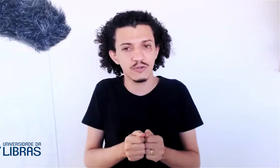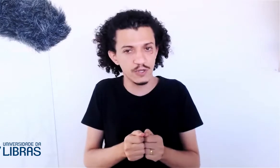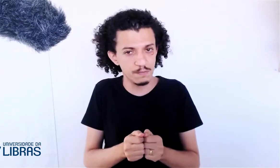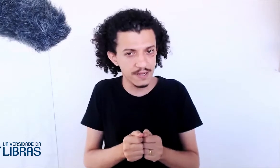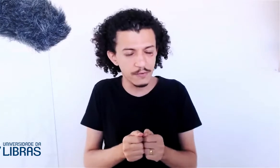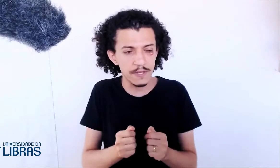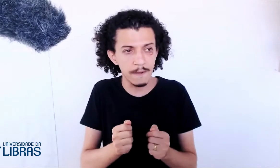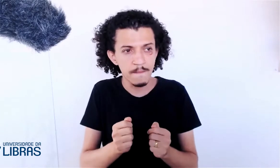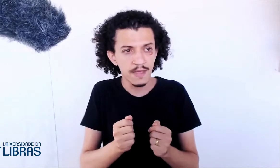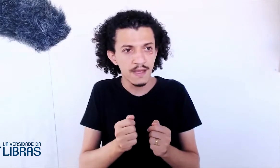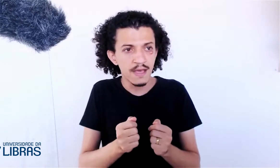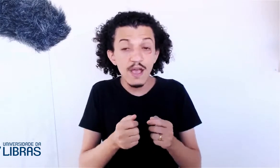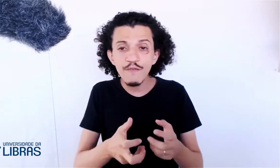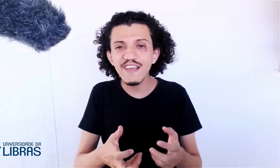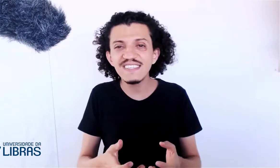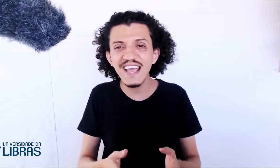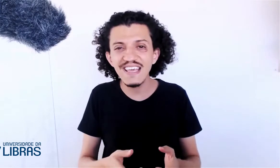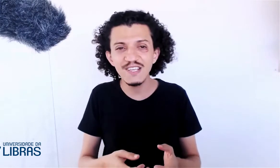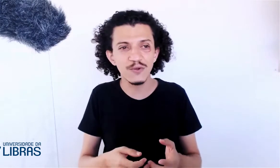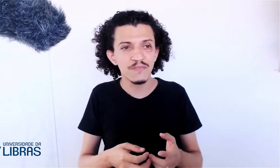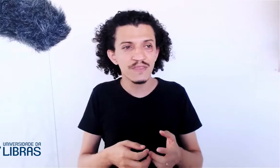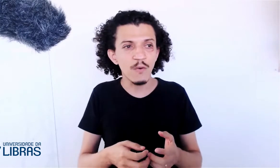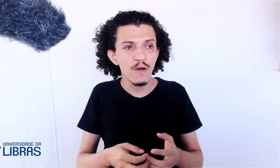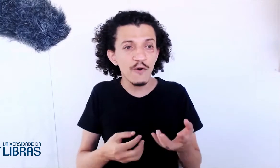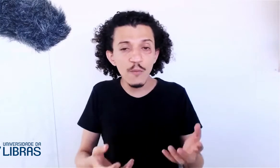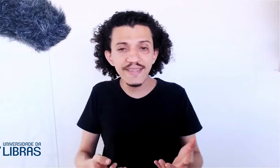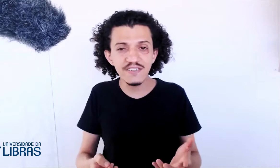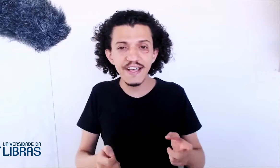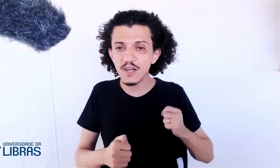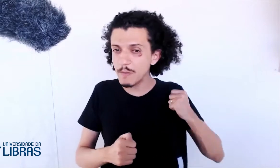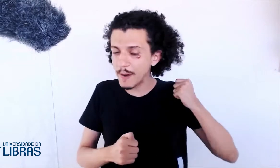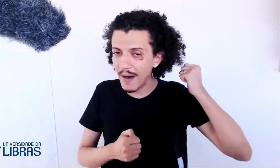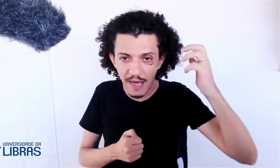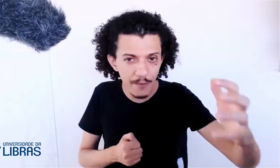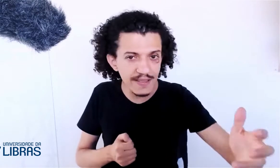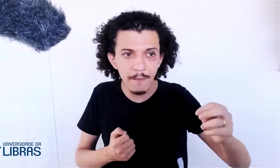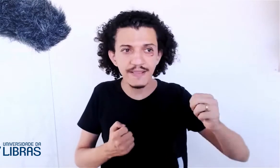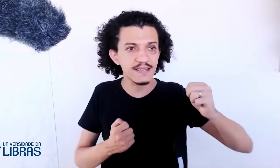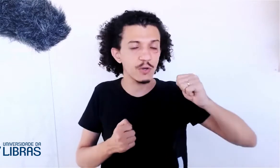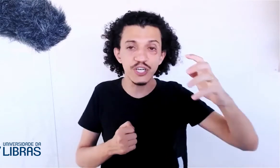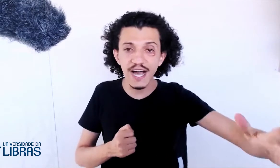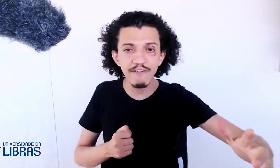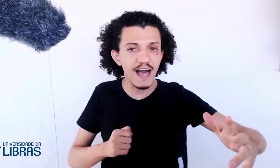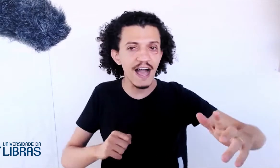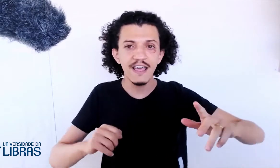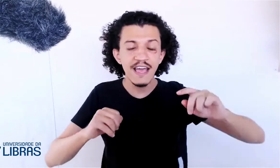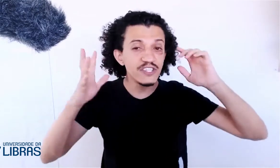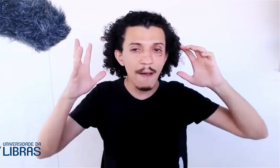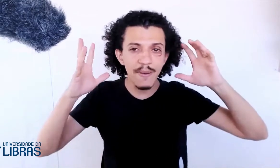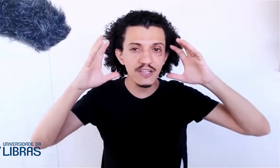estou explicando aqui. E eu vivenciei isso. Então, foram muitas vezes que eu me preparei para uma interpretação, eu chegava lá e, de repente,